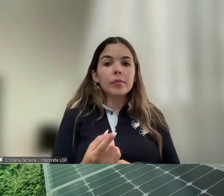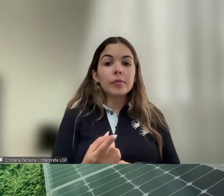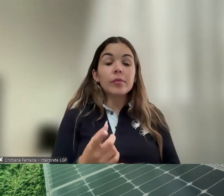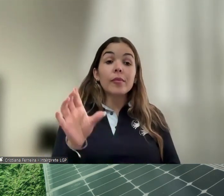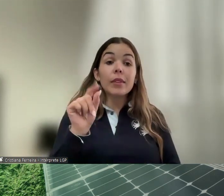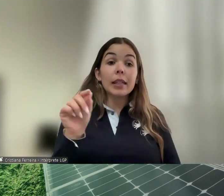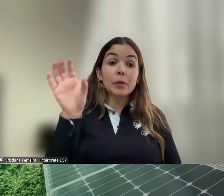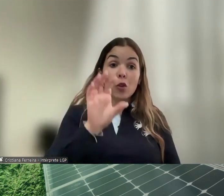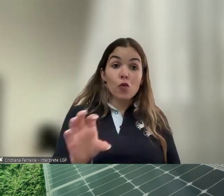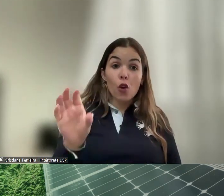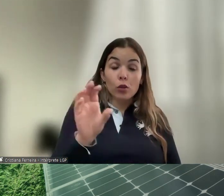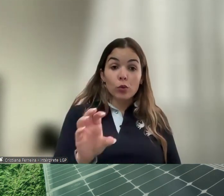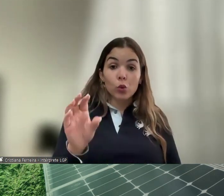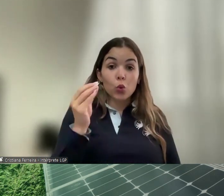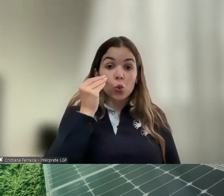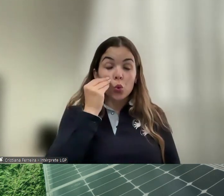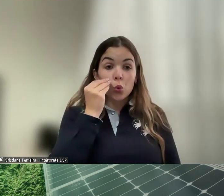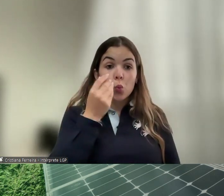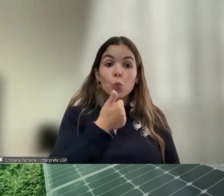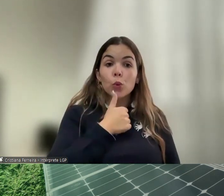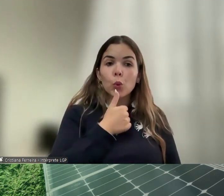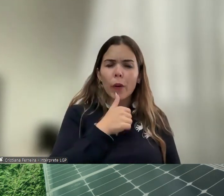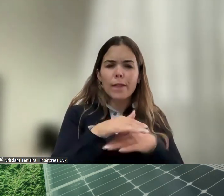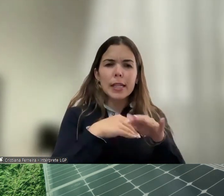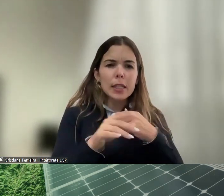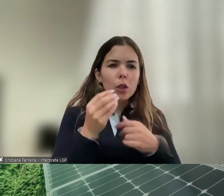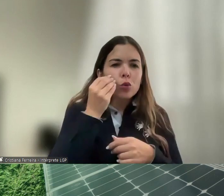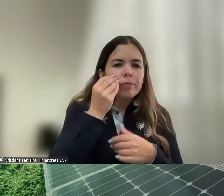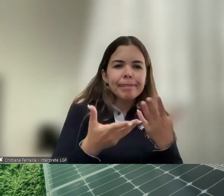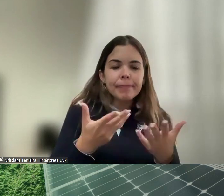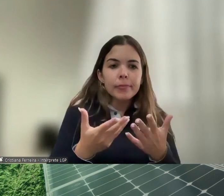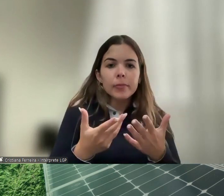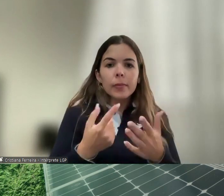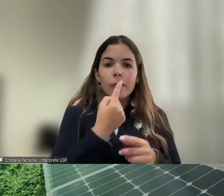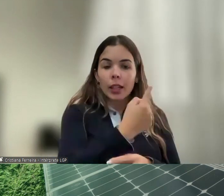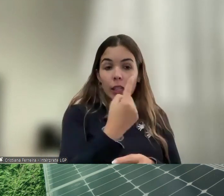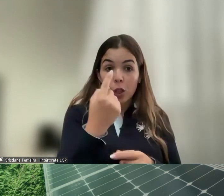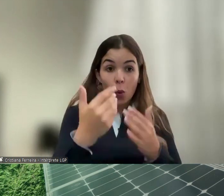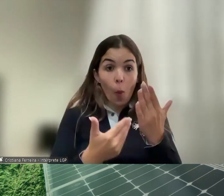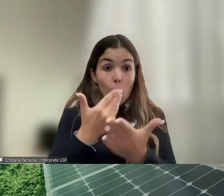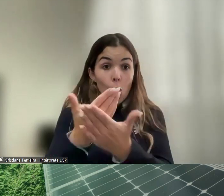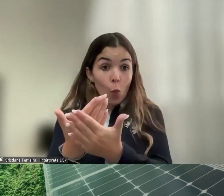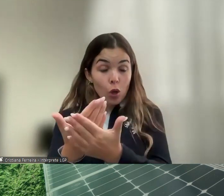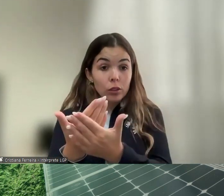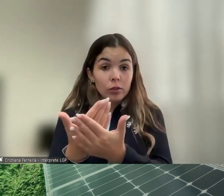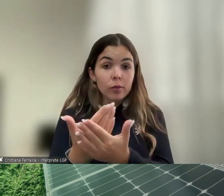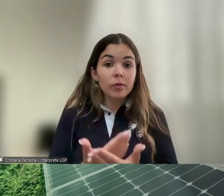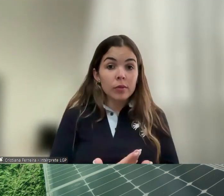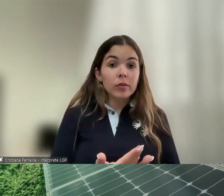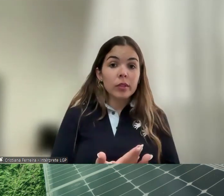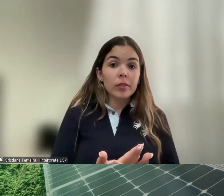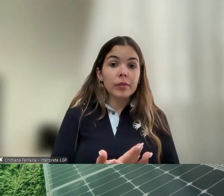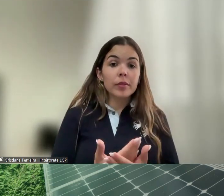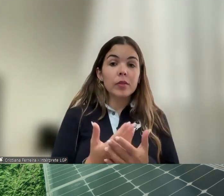maneira de decidirmos como é que se fazia foi em cada uma das propostas para aquisição,